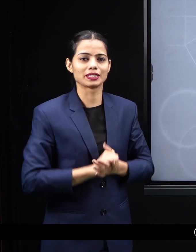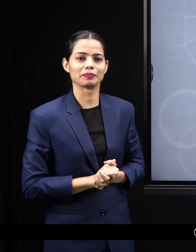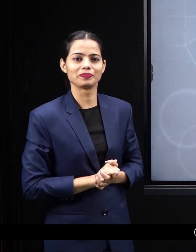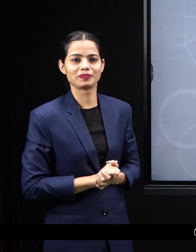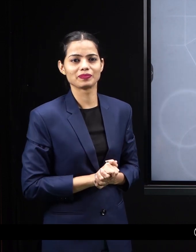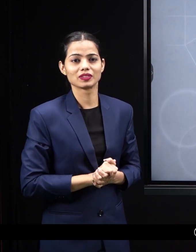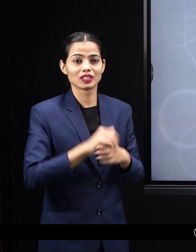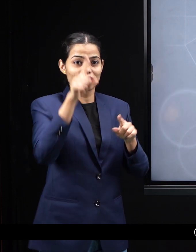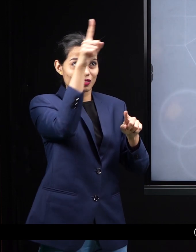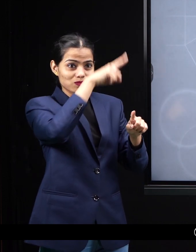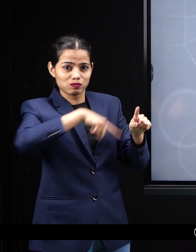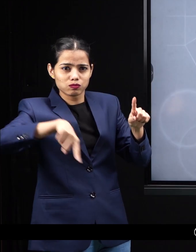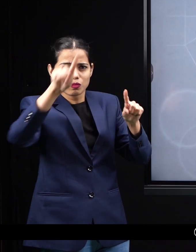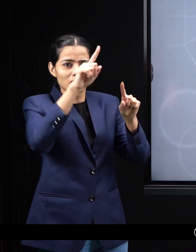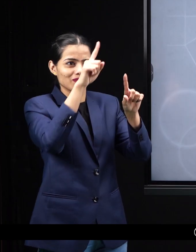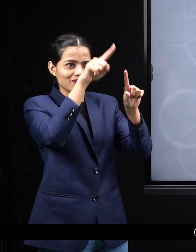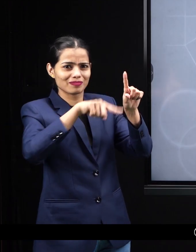பொறிக்கப்பட்ட கோண தேற்றம்,